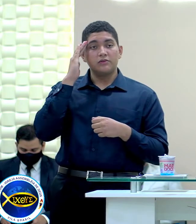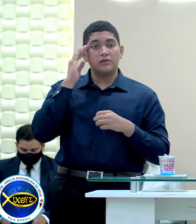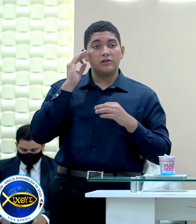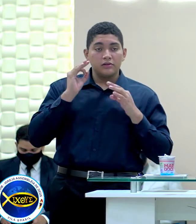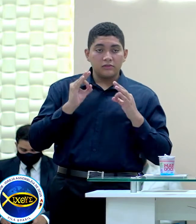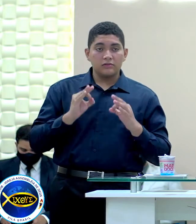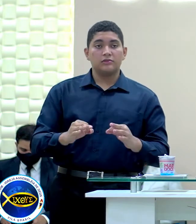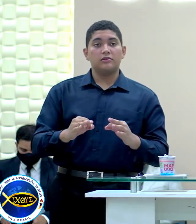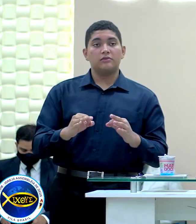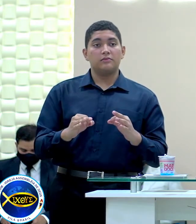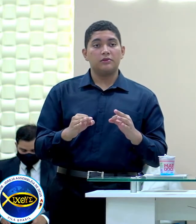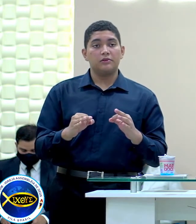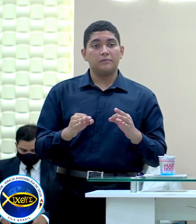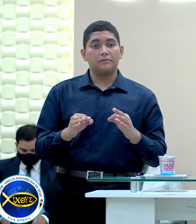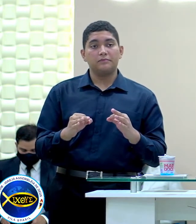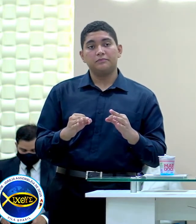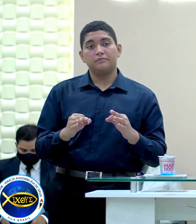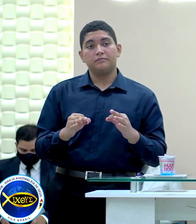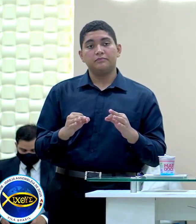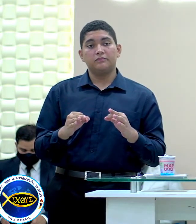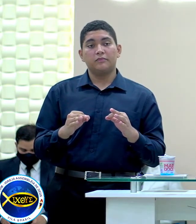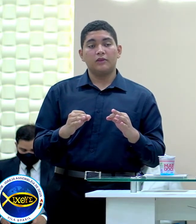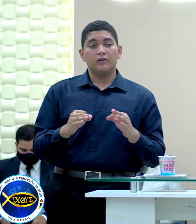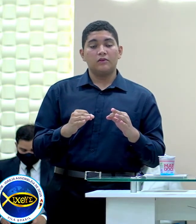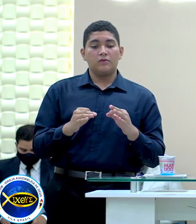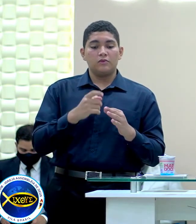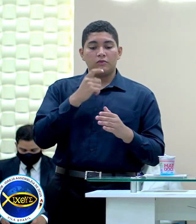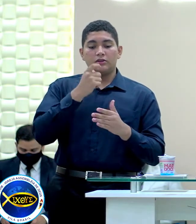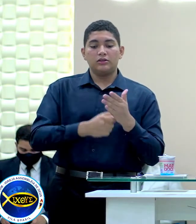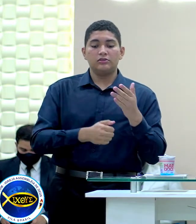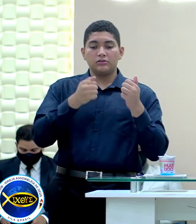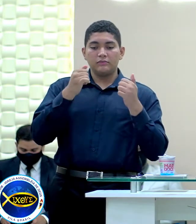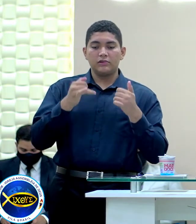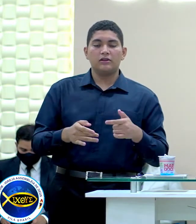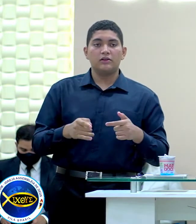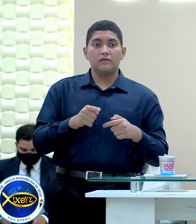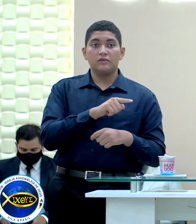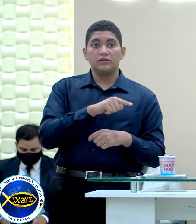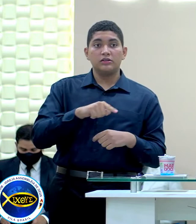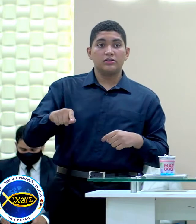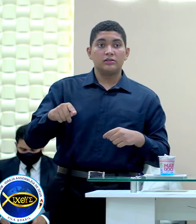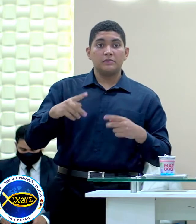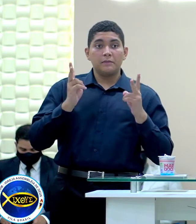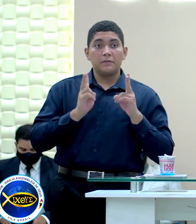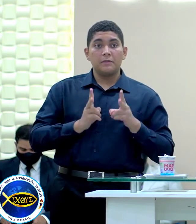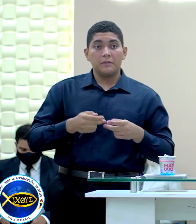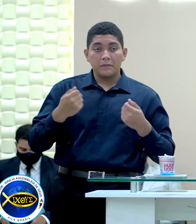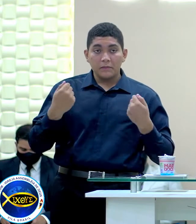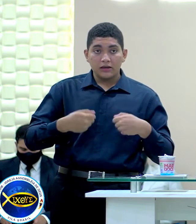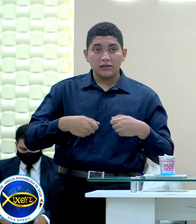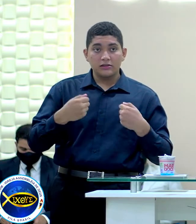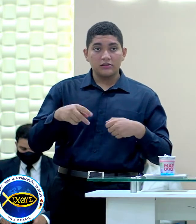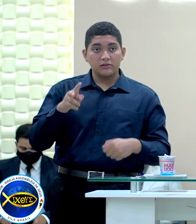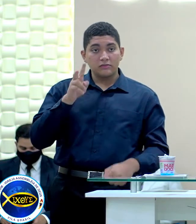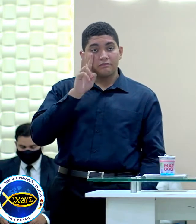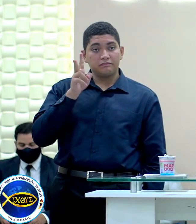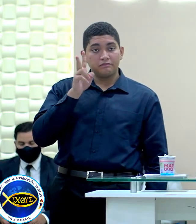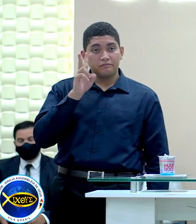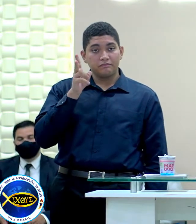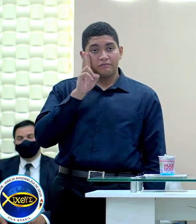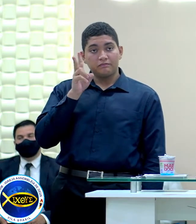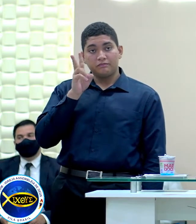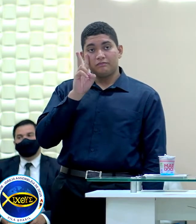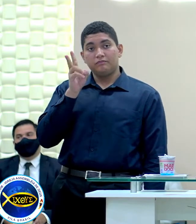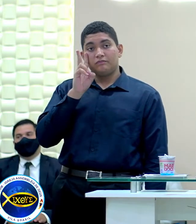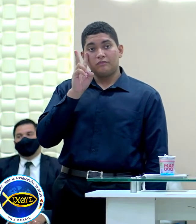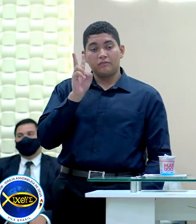continua: estejam alertas, ou sejam sóbrios. Louvado seja o